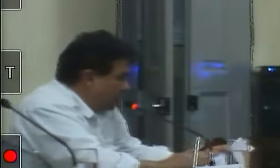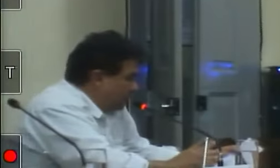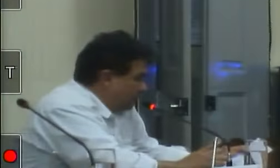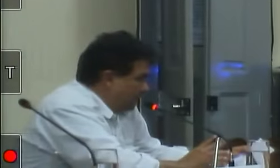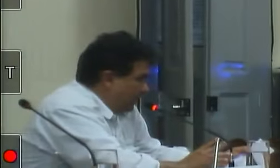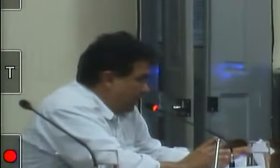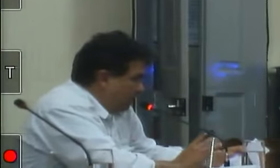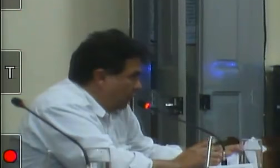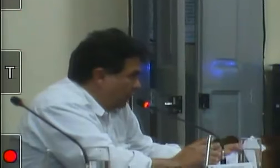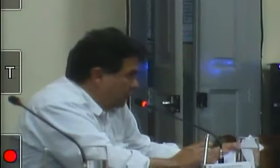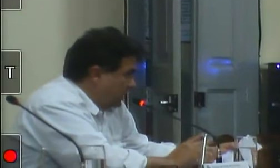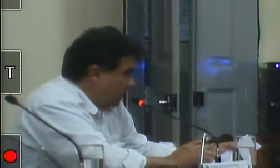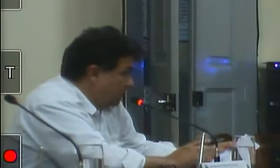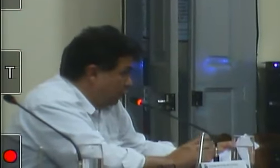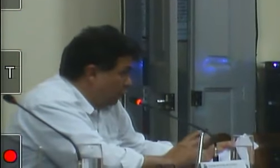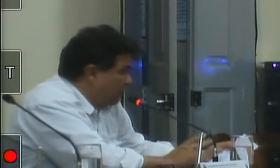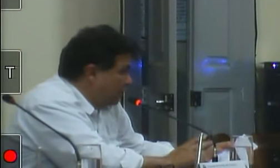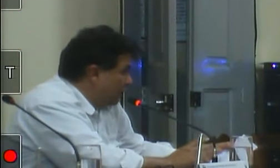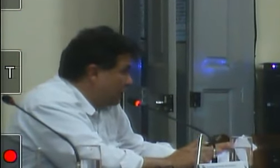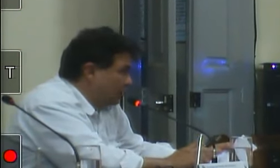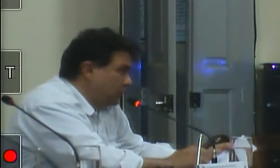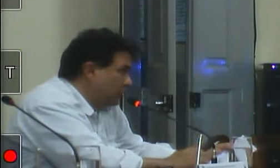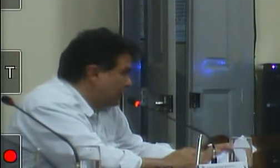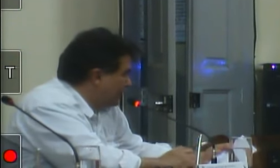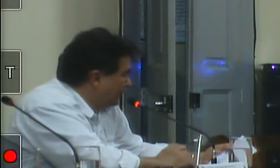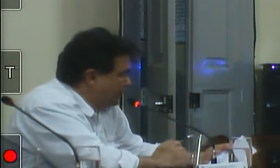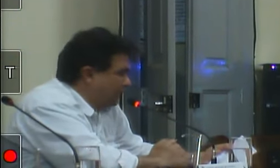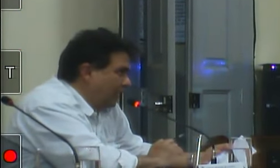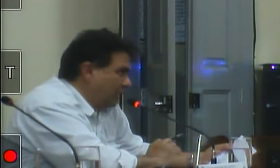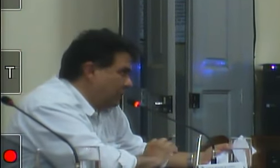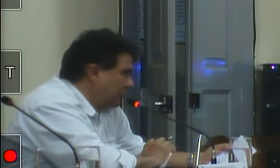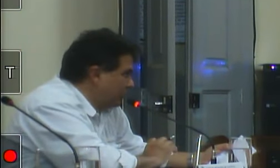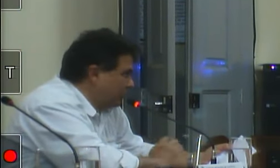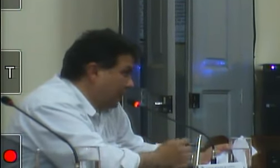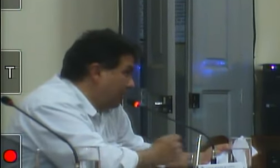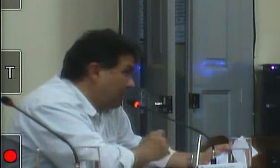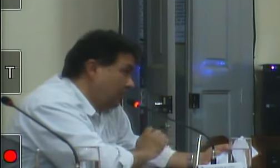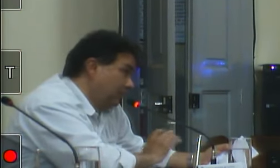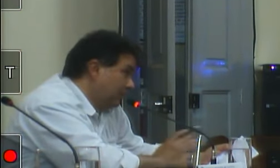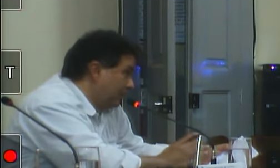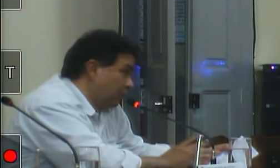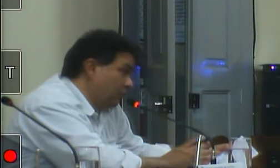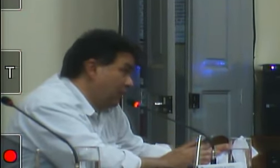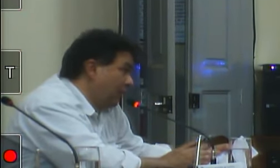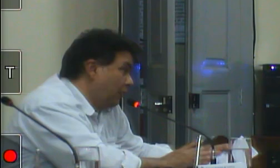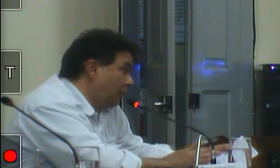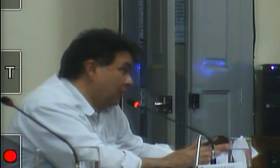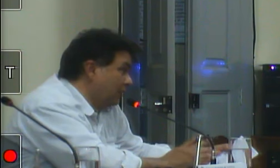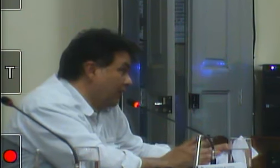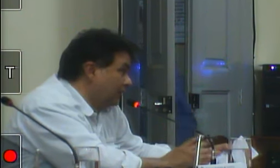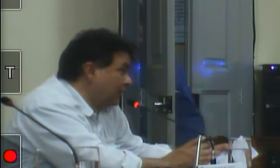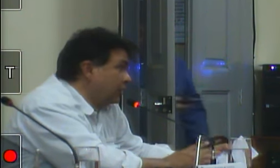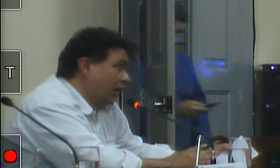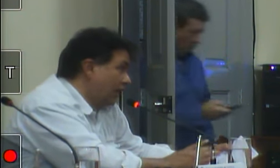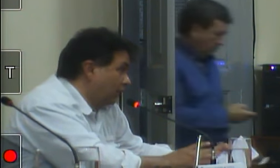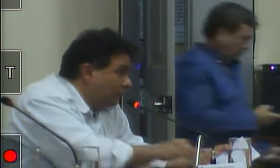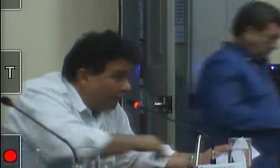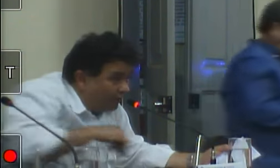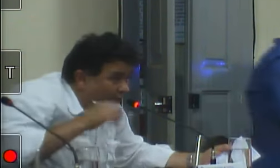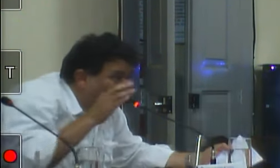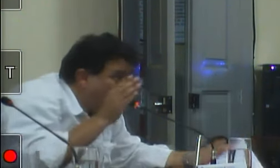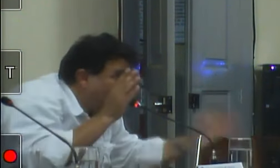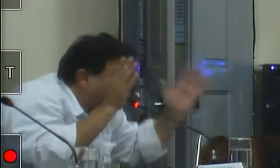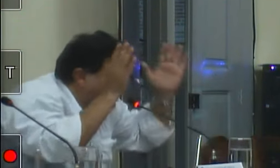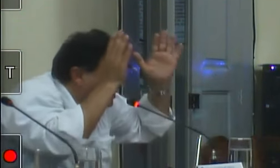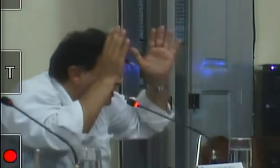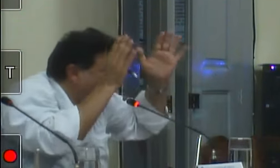queria perguntar especificamente sobre um medicamento, porque eu sei que tem chegado pedido, assim, para mim, o pessoal me vê na rua, já me acha... Xarelto.